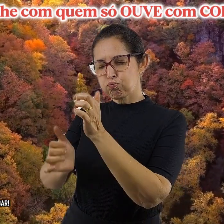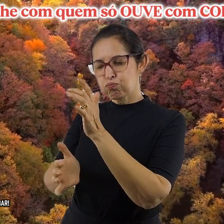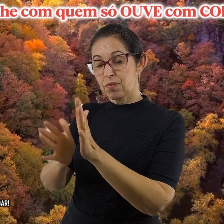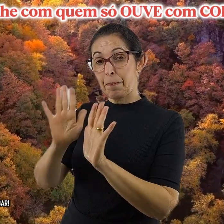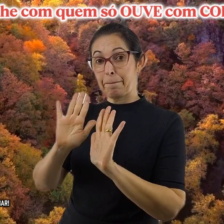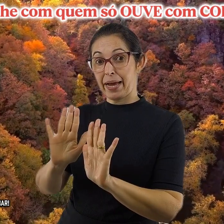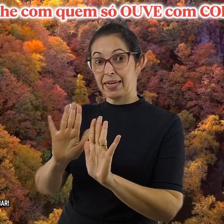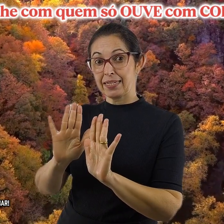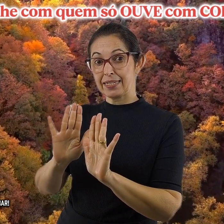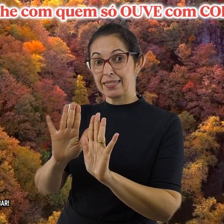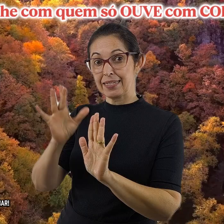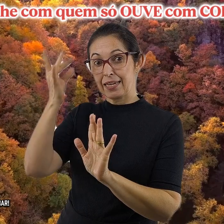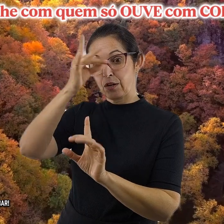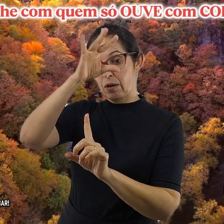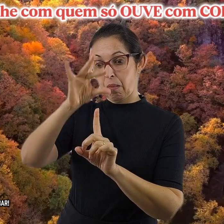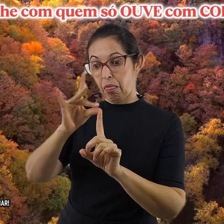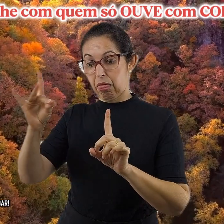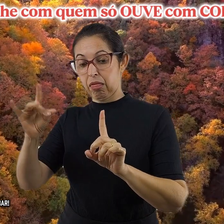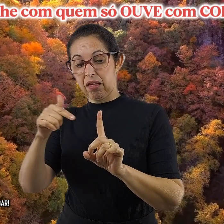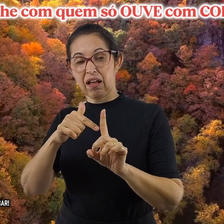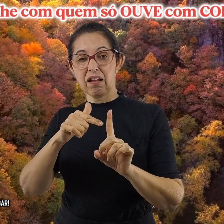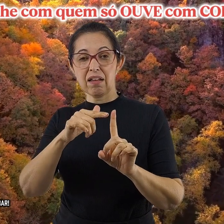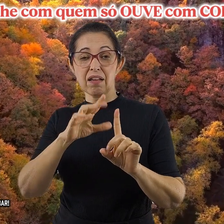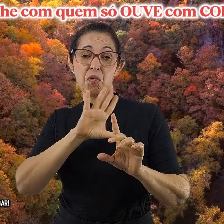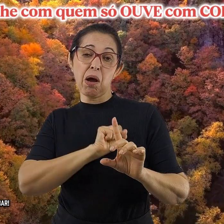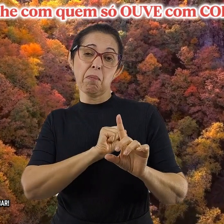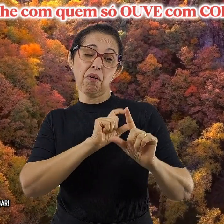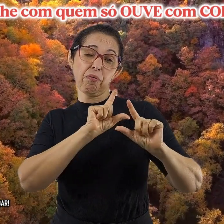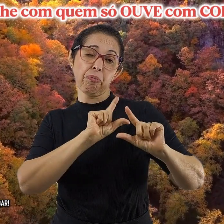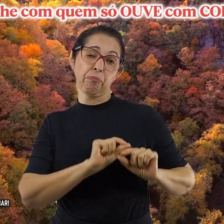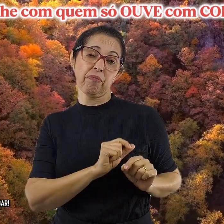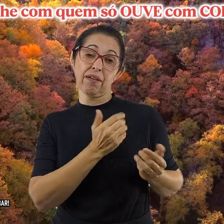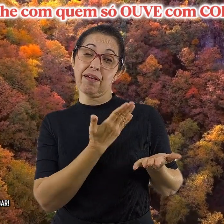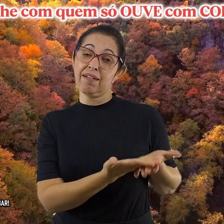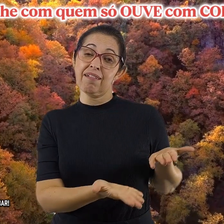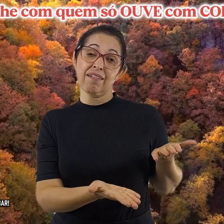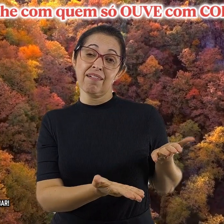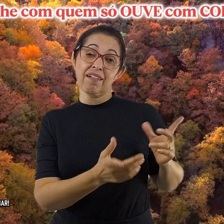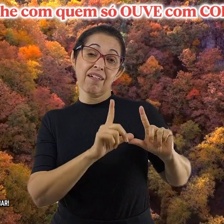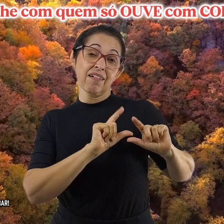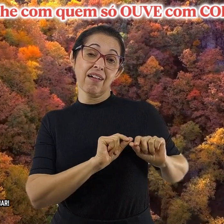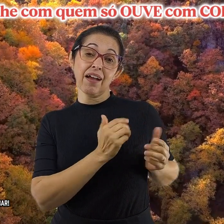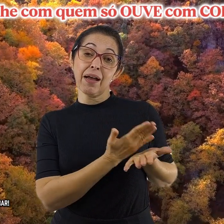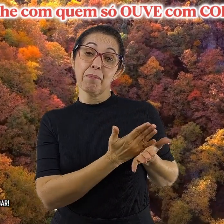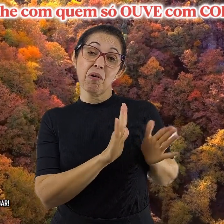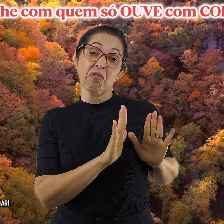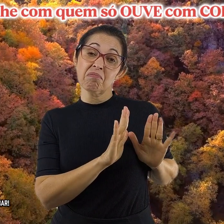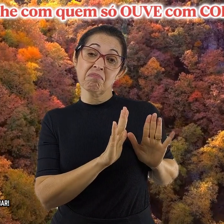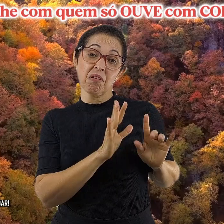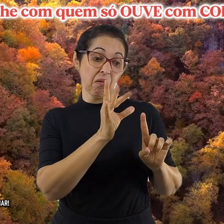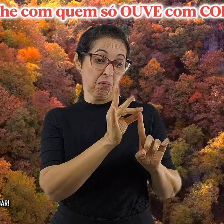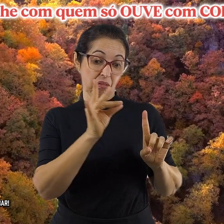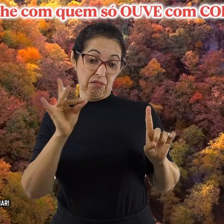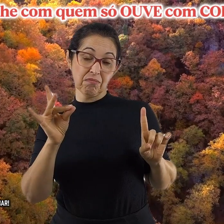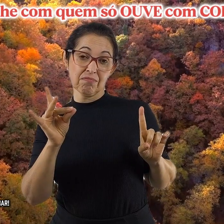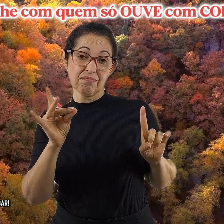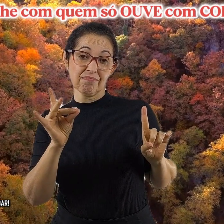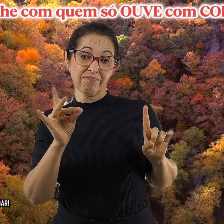foi embora, o amor esfriou, acabou, porque a chama apagou.